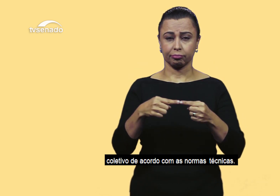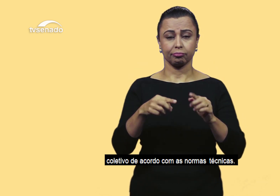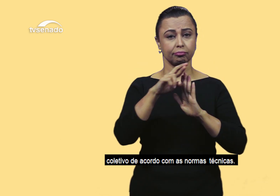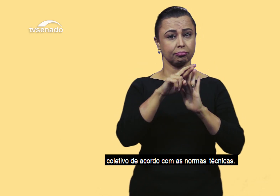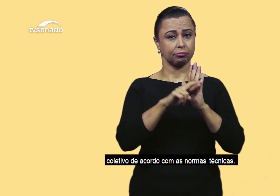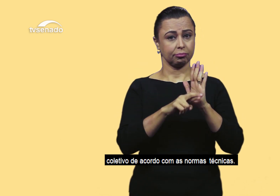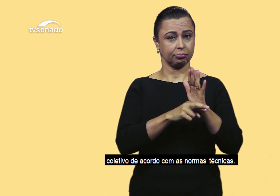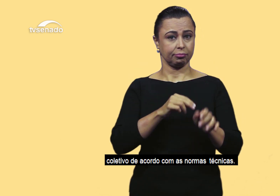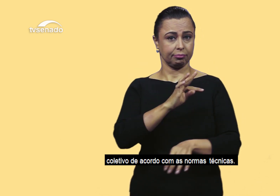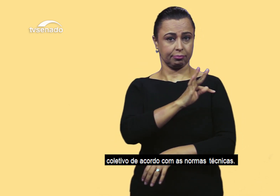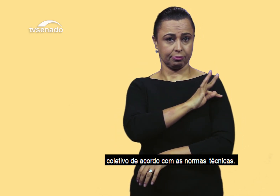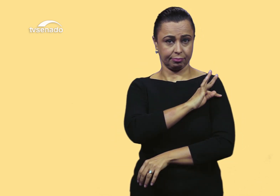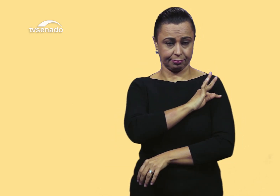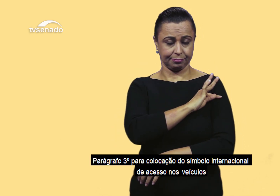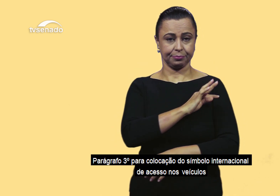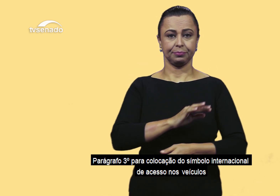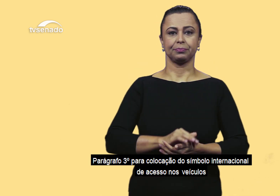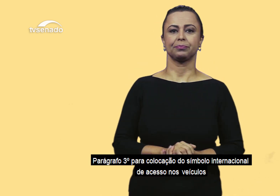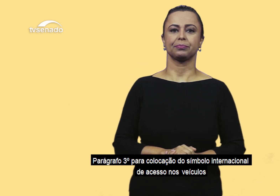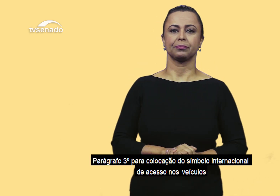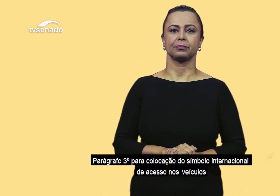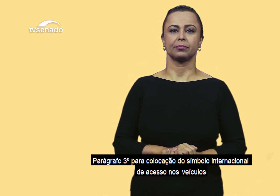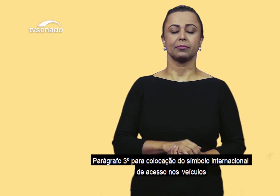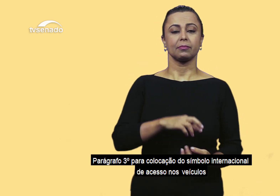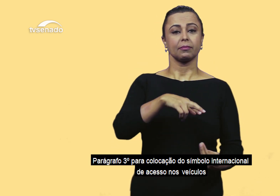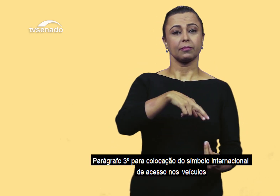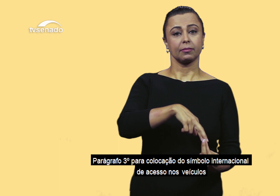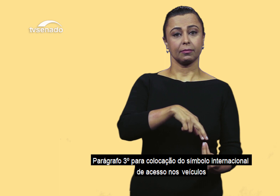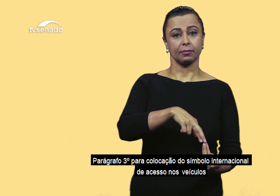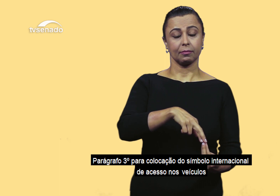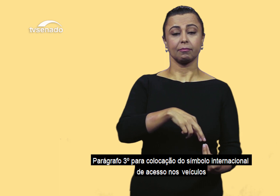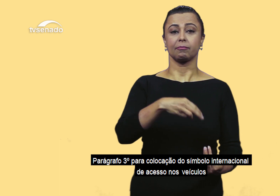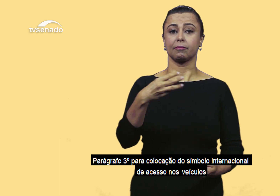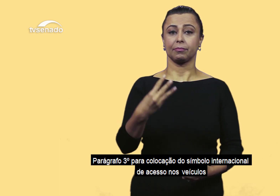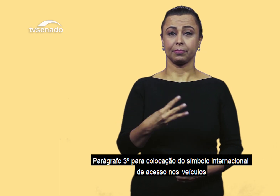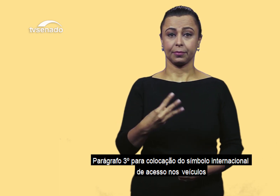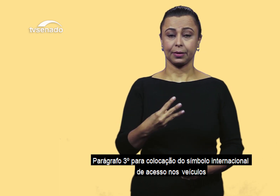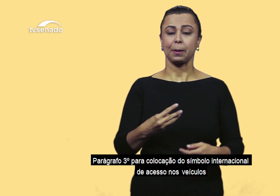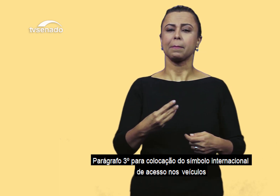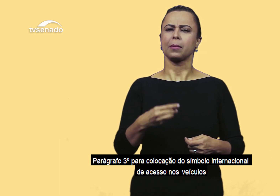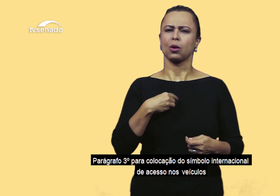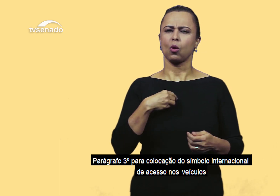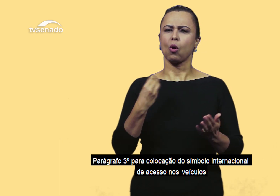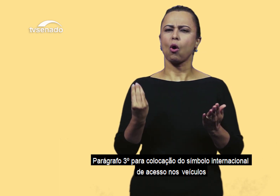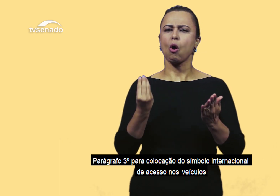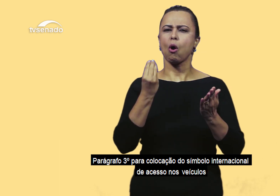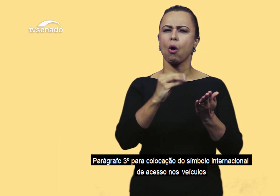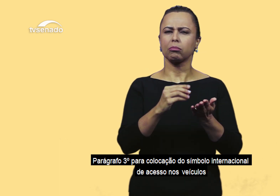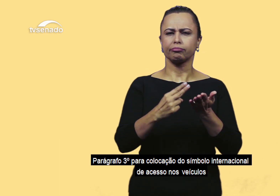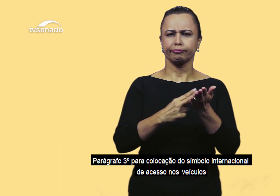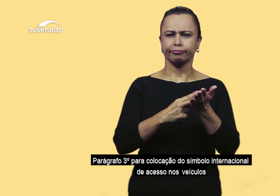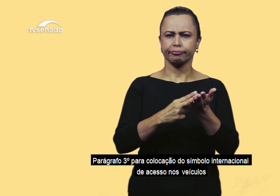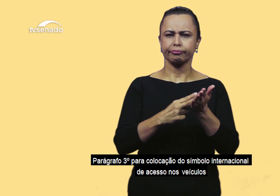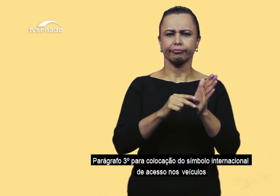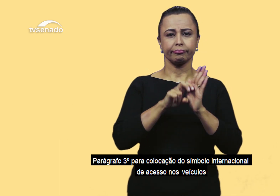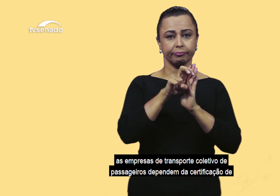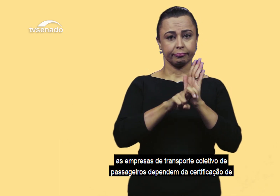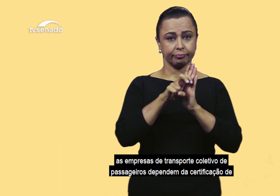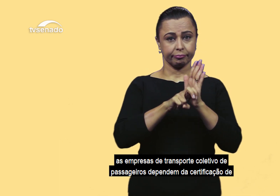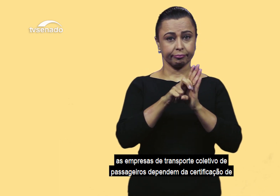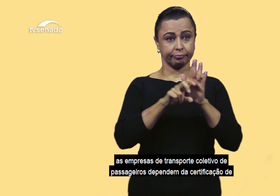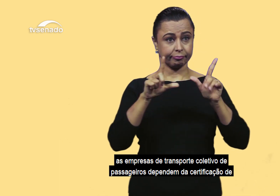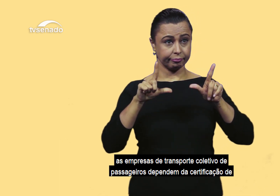técnicas Parágrafo 3º Para a colocação do símbolo internacional de acesso nos veículos